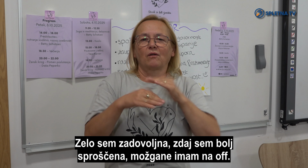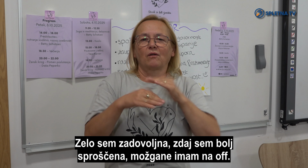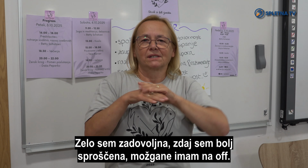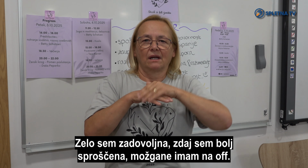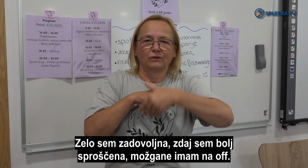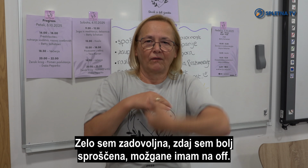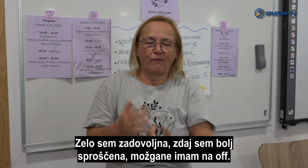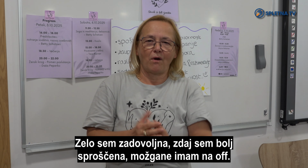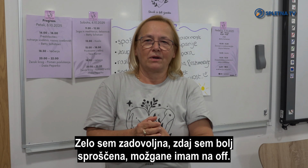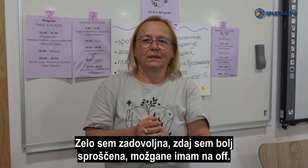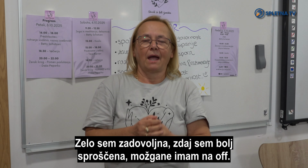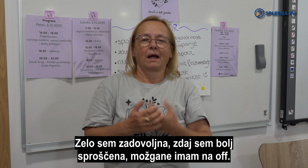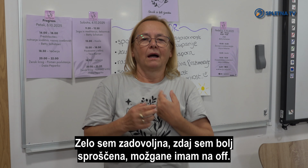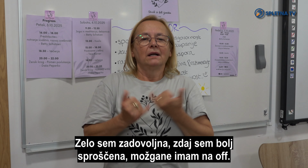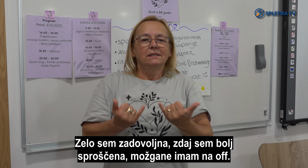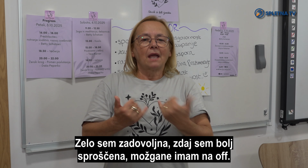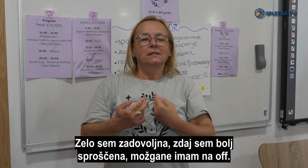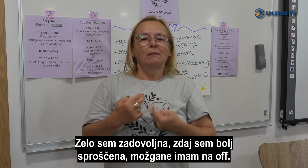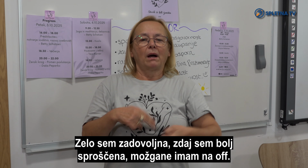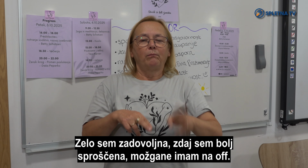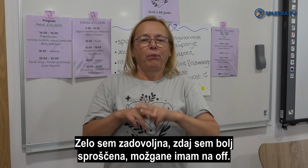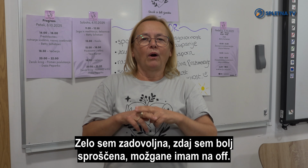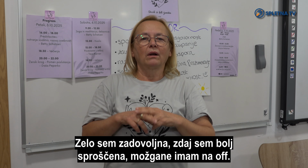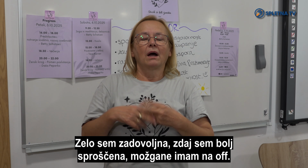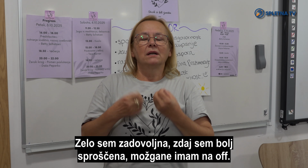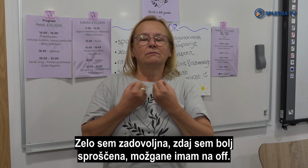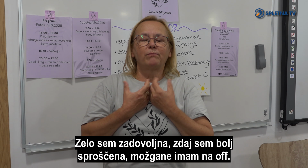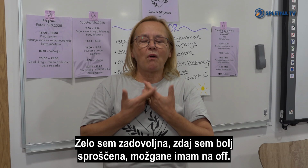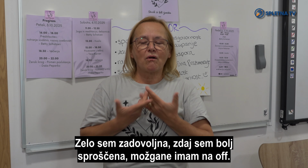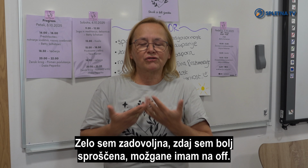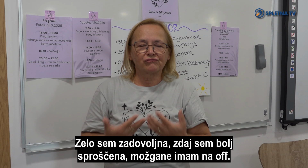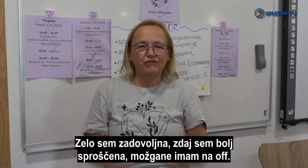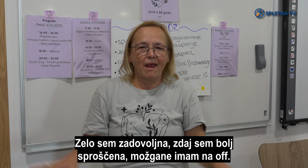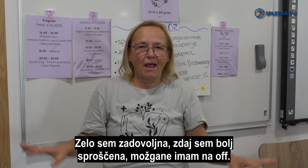Zelo sem zadovoljna. Zdaj sem bolj sproščena, možgane imam na off.